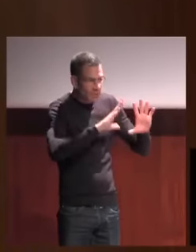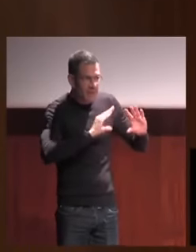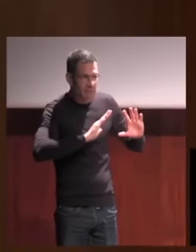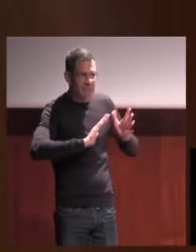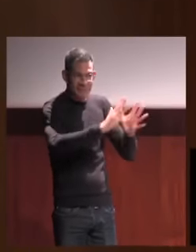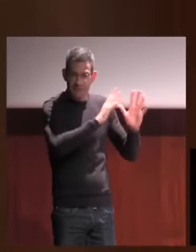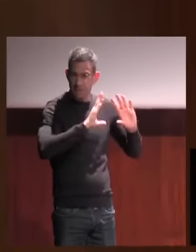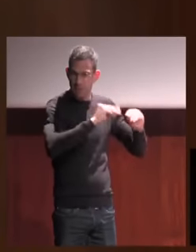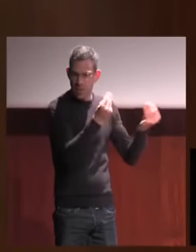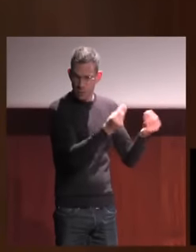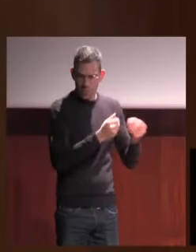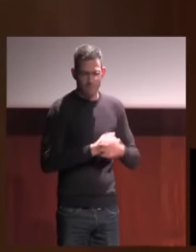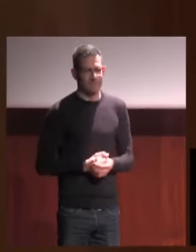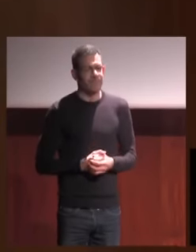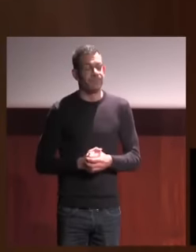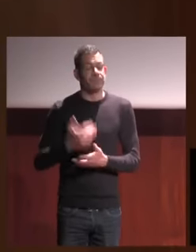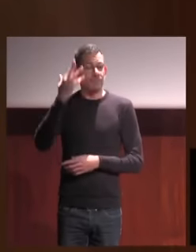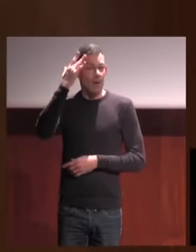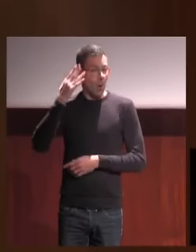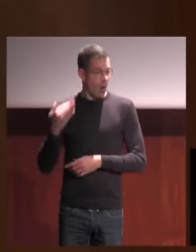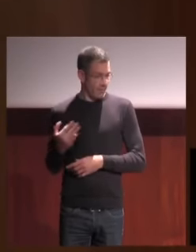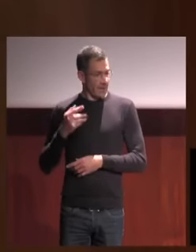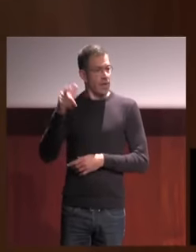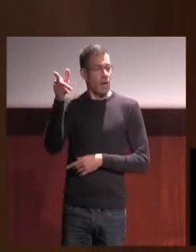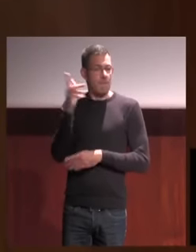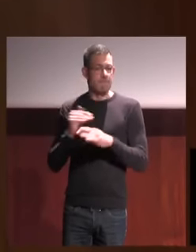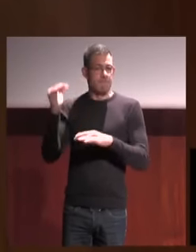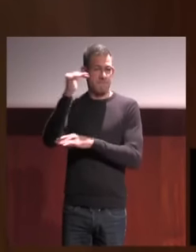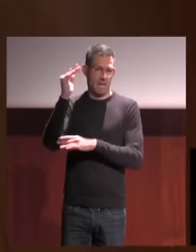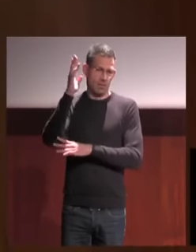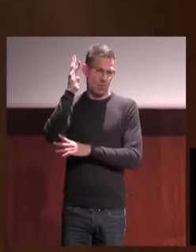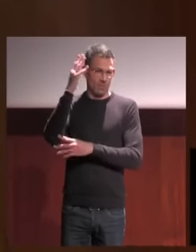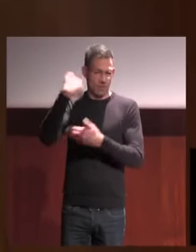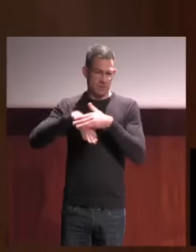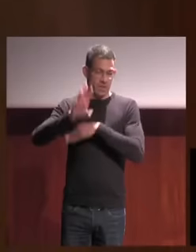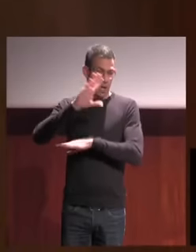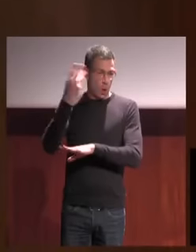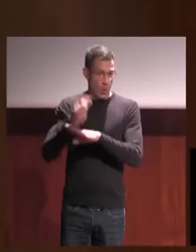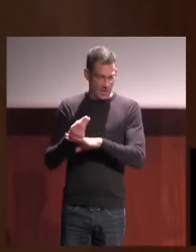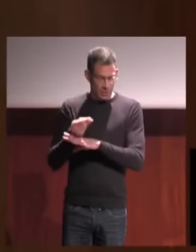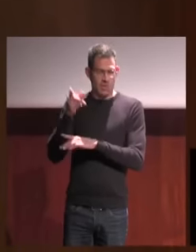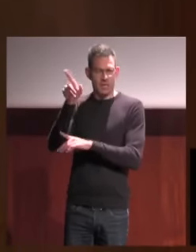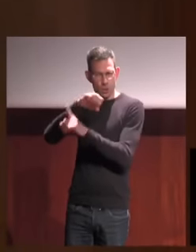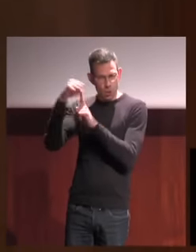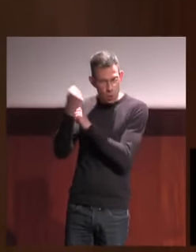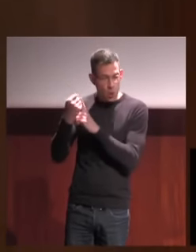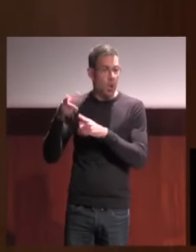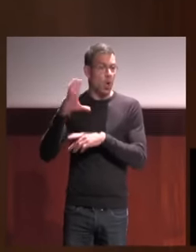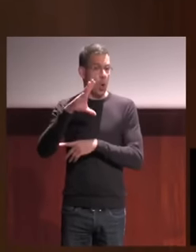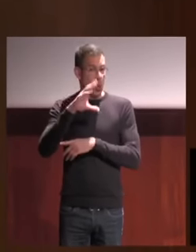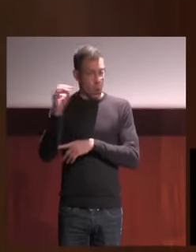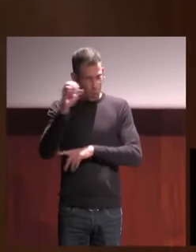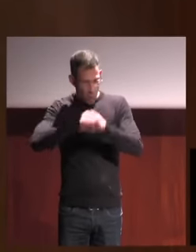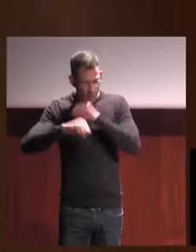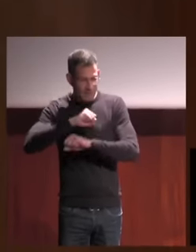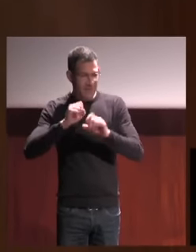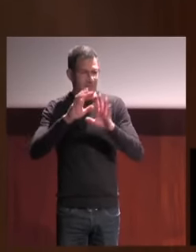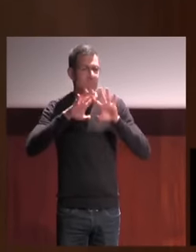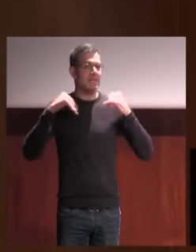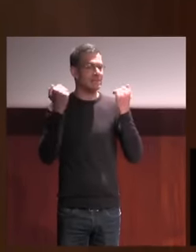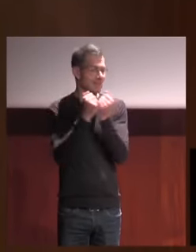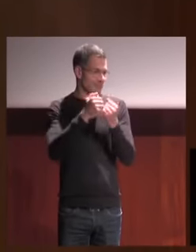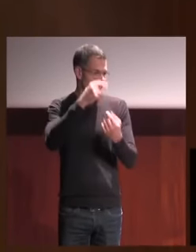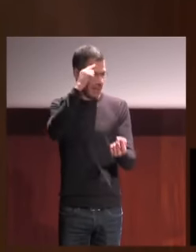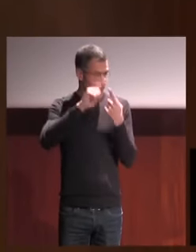Andrea Benvenuto, sociologue et maître de conférences à l'EHESS et co-organisatrice du séminaire «